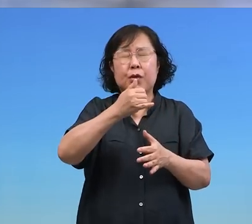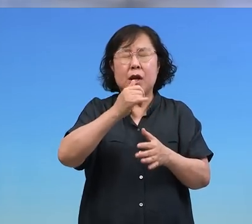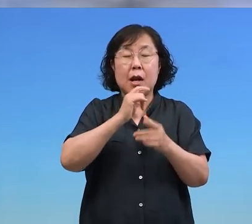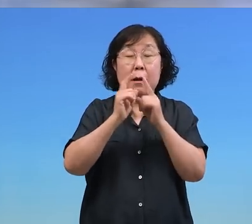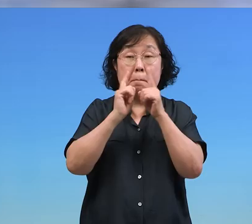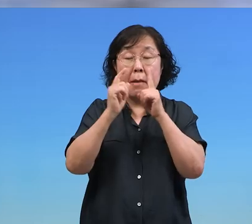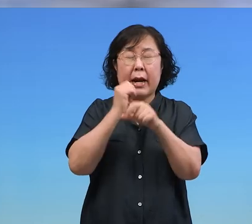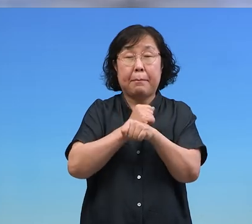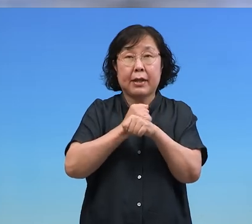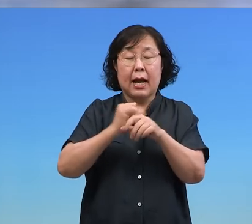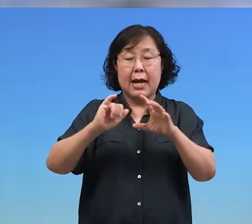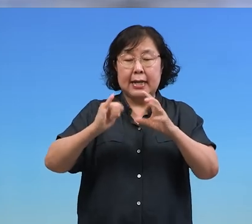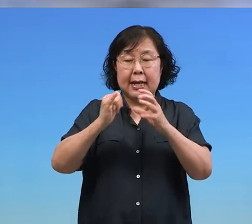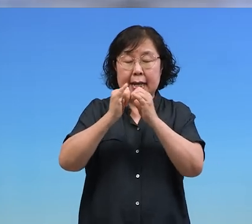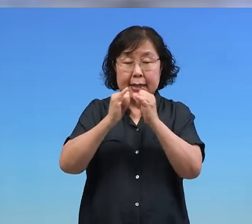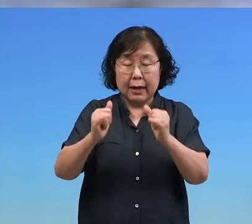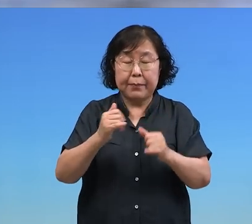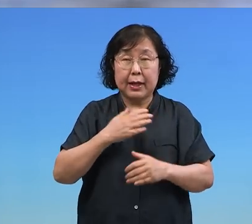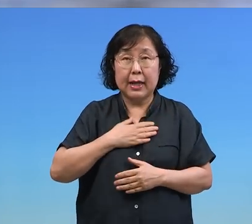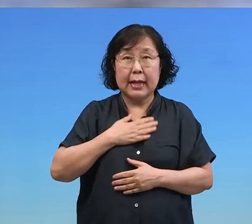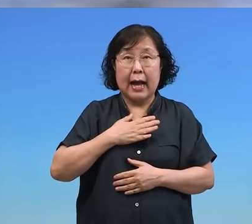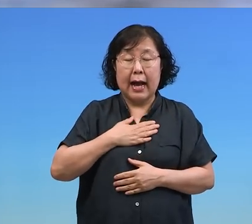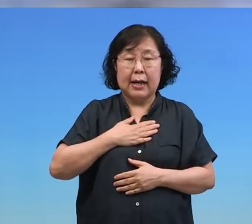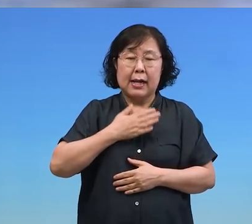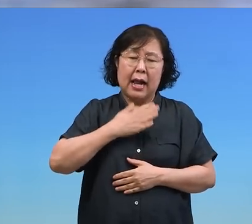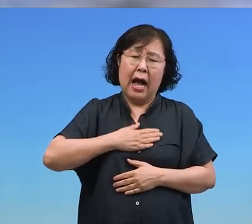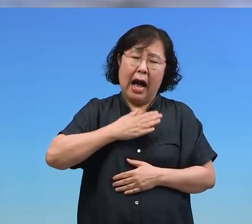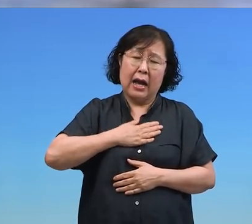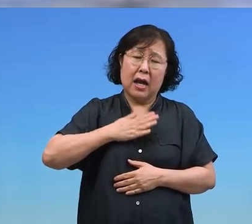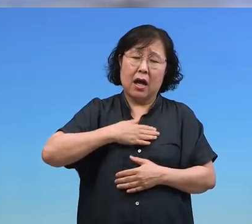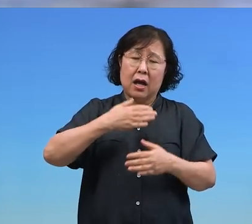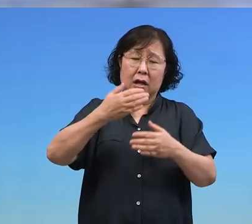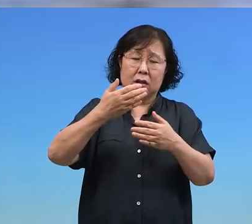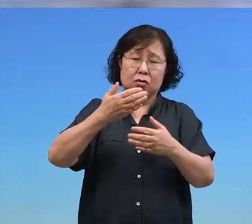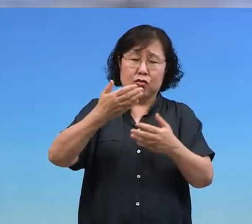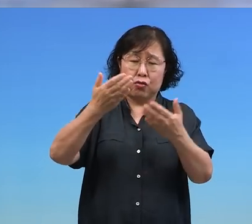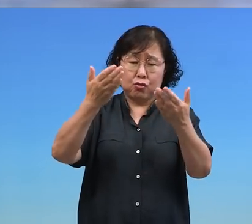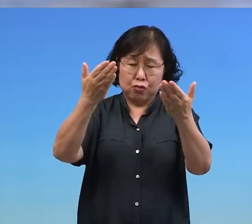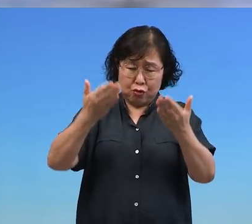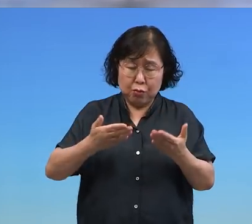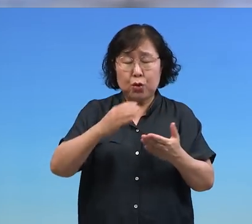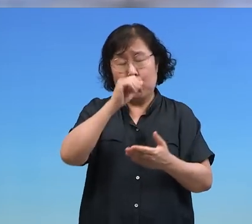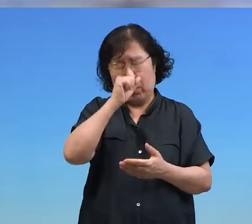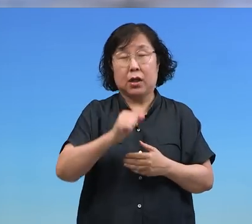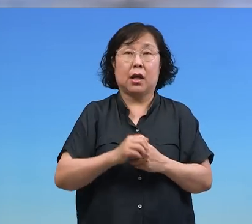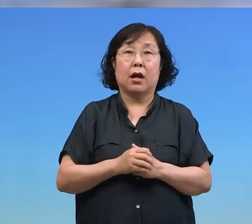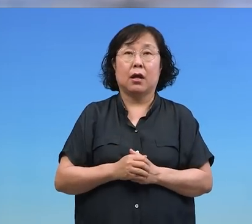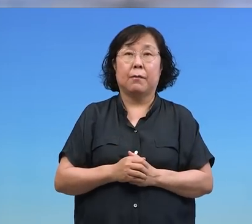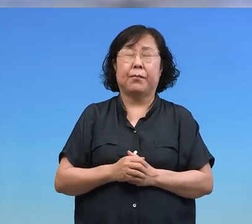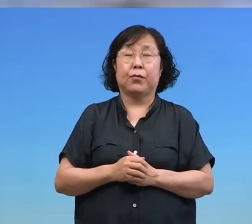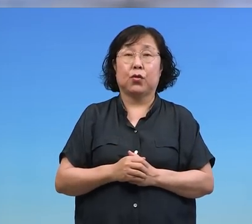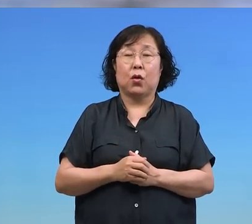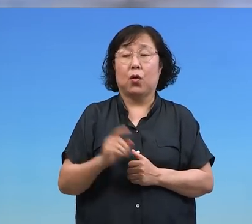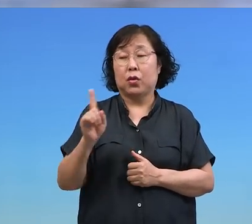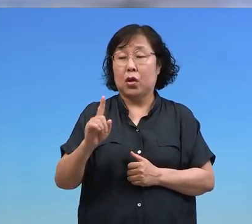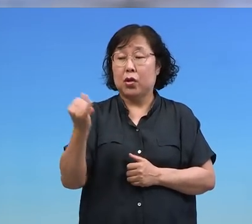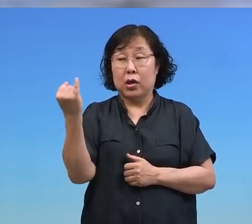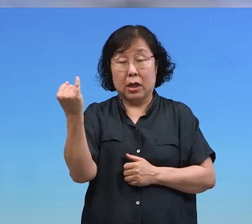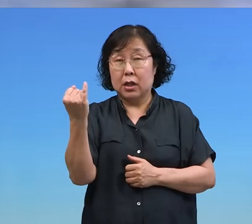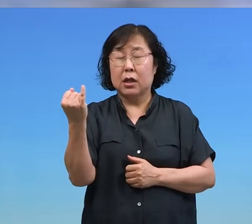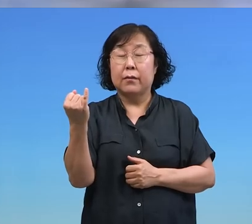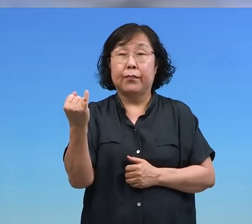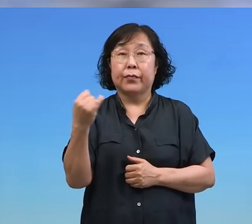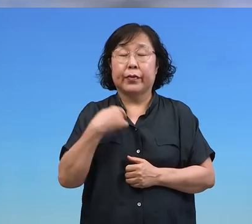가수들은요 세상 사람들이 다 저를 알았으면 좋겠어요 그런 이야기도 하고요 또 어떤